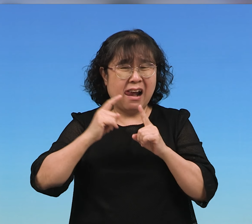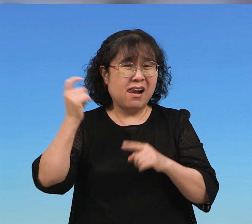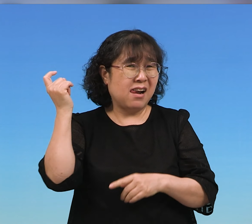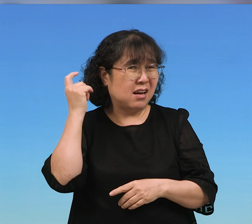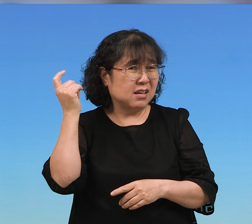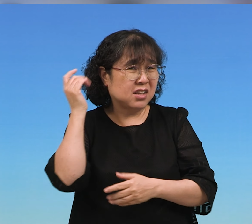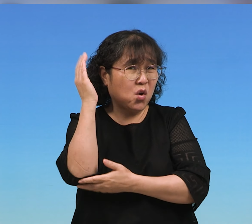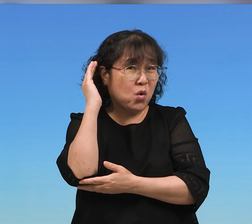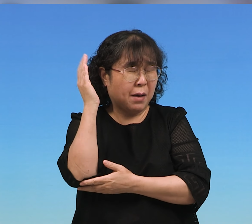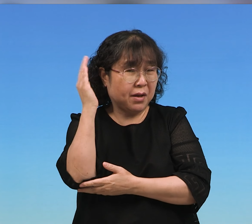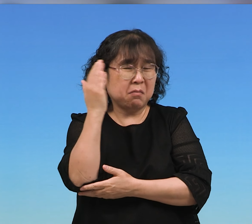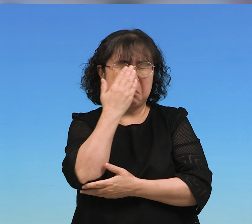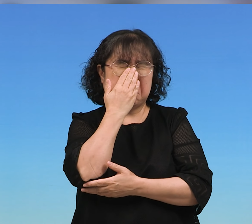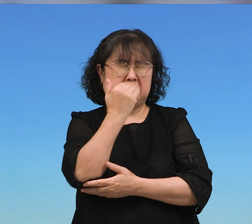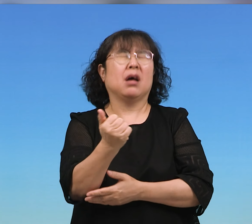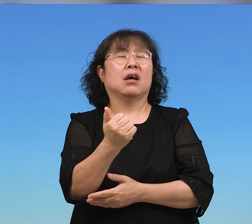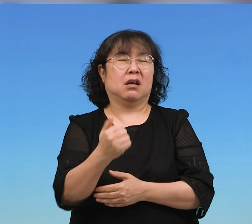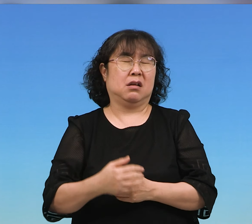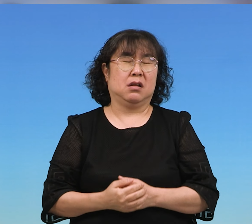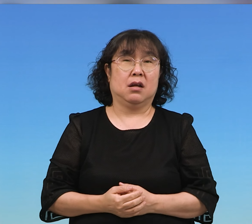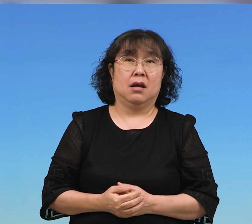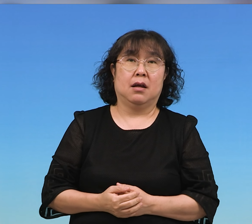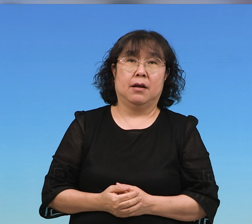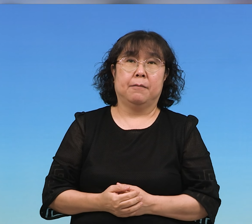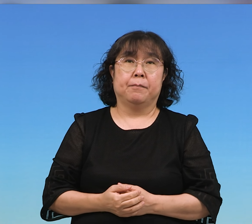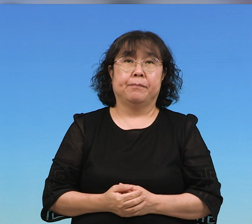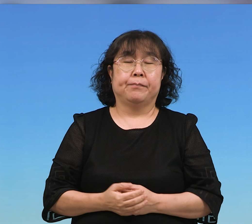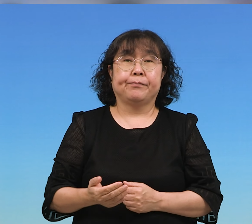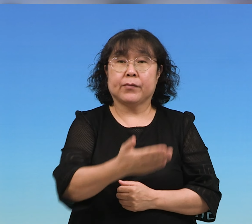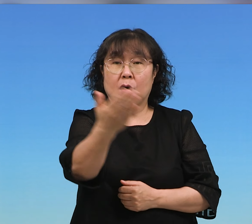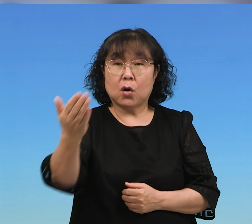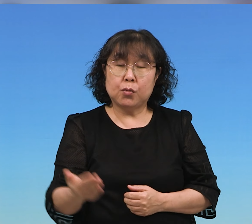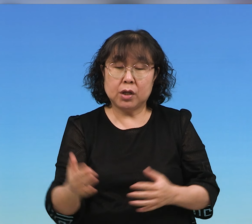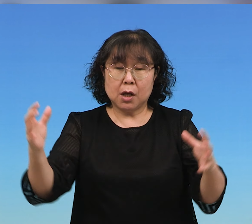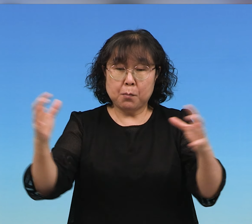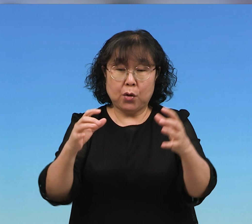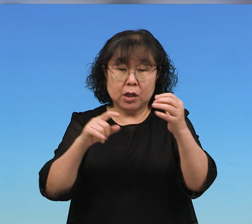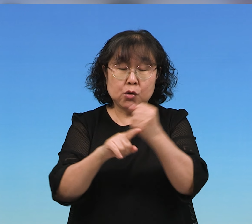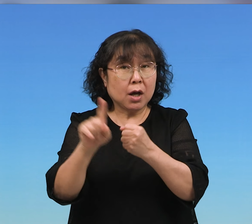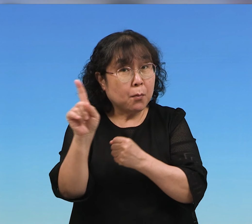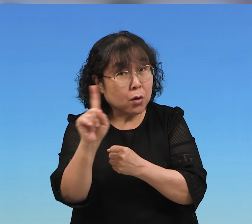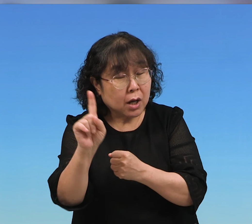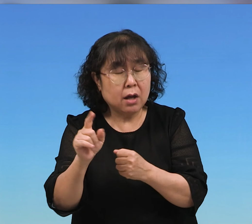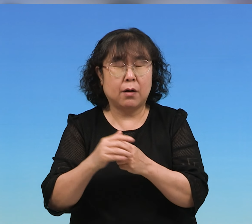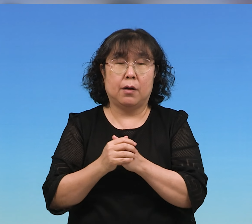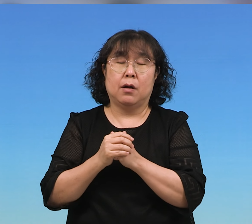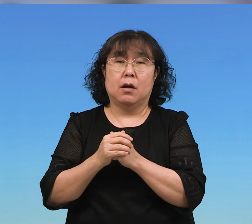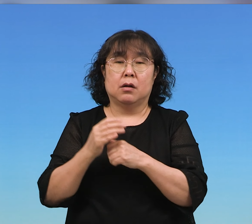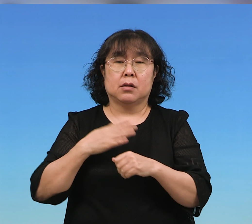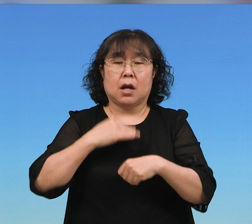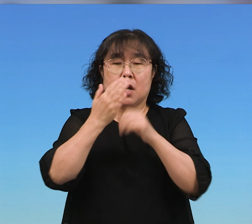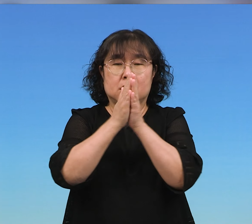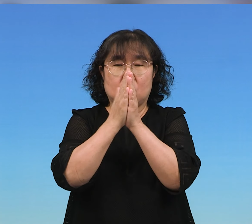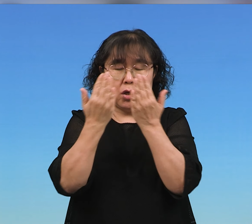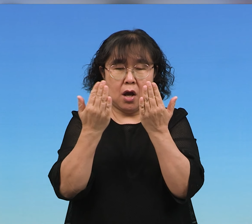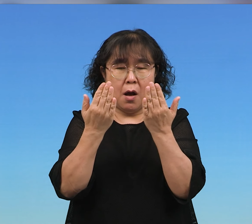설교하면 듣는 분에게 얼마나 실례입니까? 왜 여러분이 모입니까? 아무리 내가